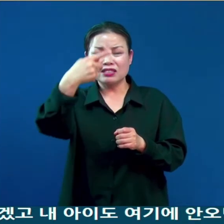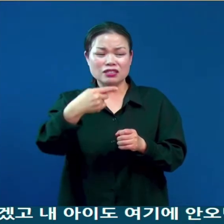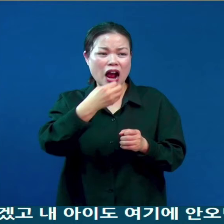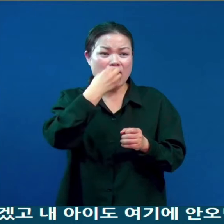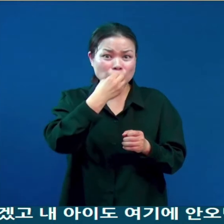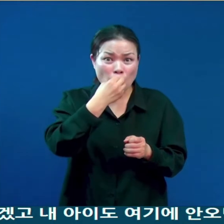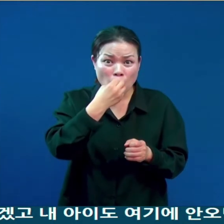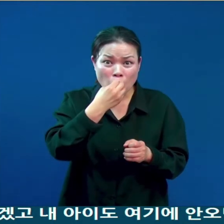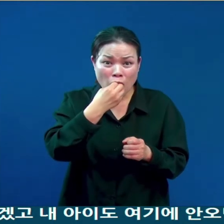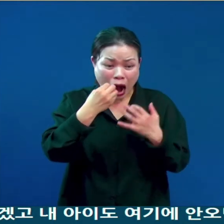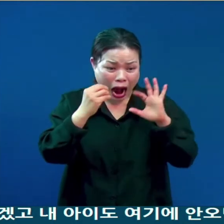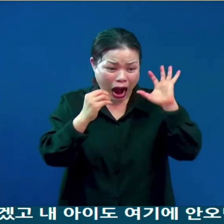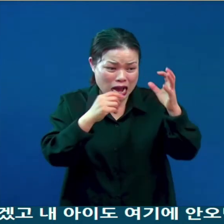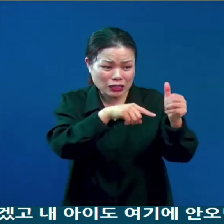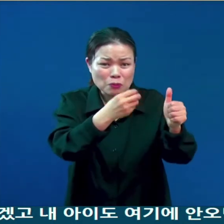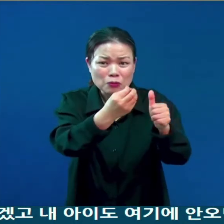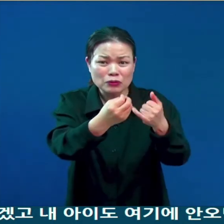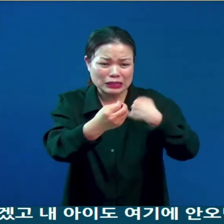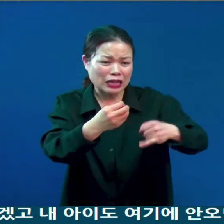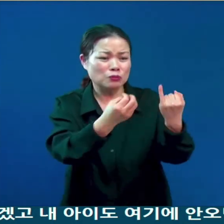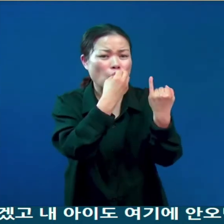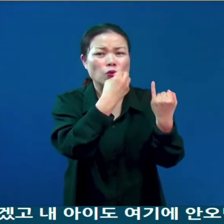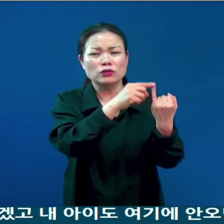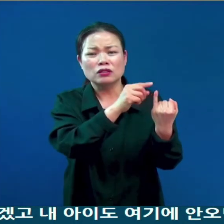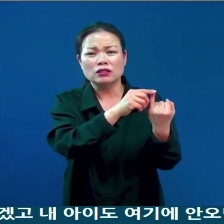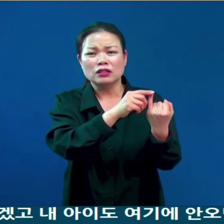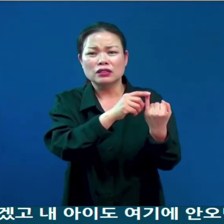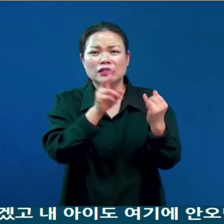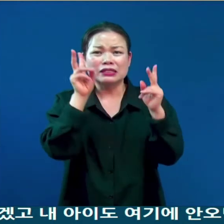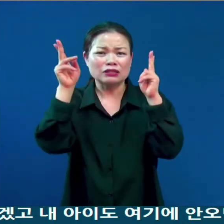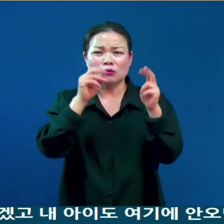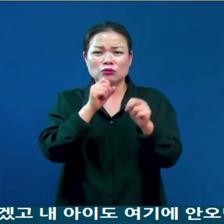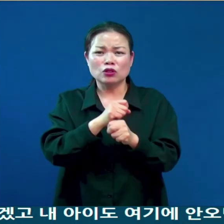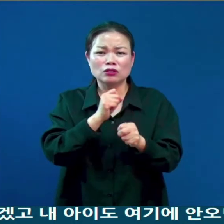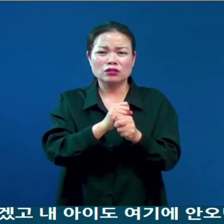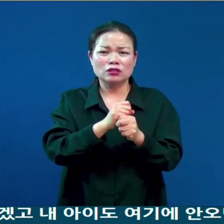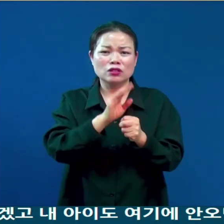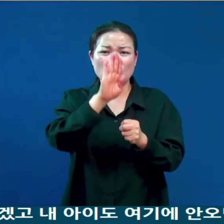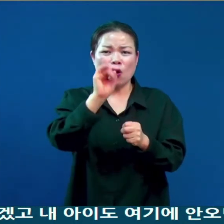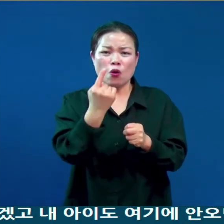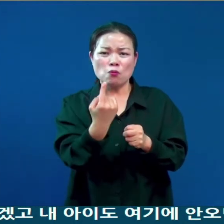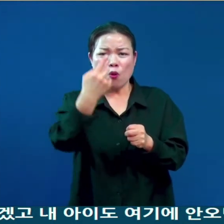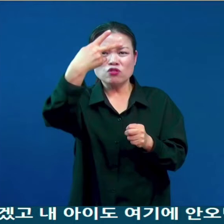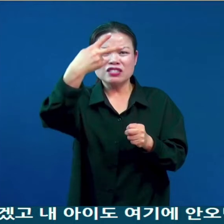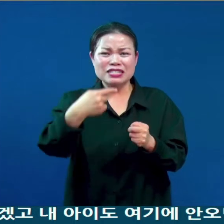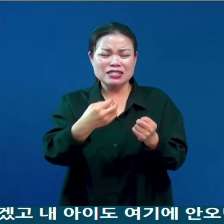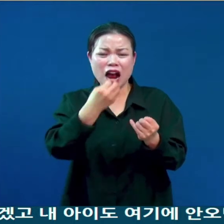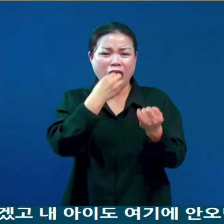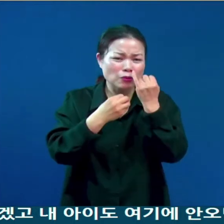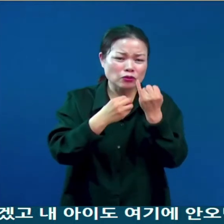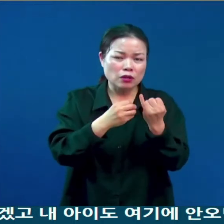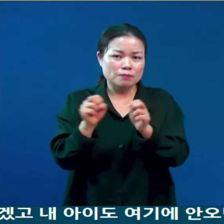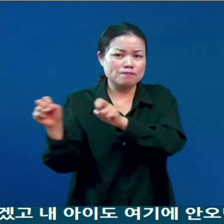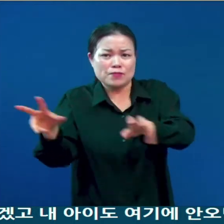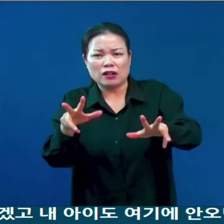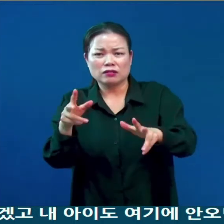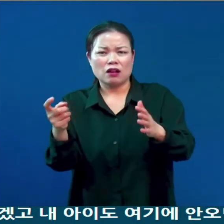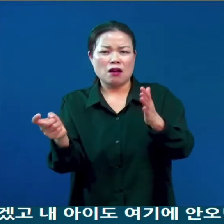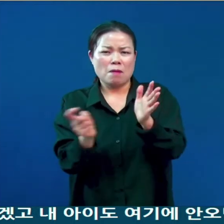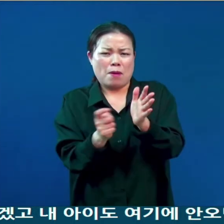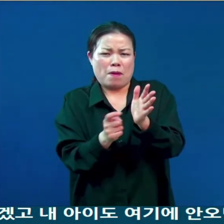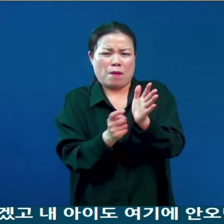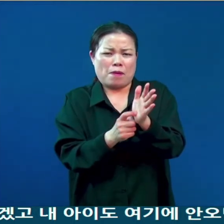뜯어먹으니까 이제 뭐예요? 말 그대로 그냥 뭐 장난감을 삭힌 것도 아니고 이제 유해성 그 본드를 뜯어먹으니까 뭐 부랴부랴 당장에 병원 달려갔죠.